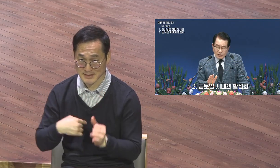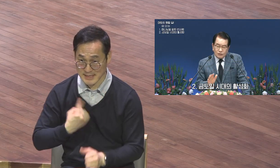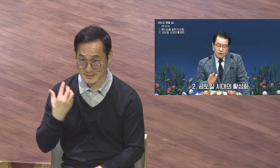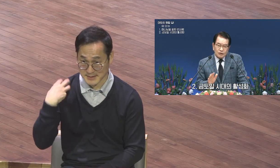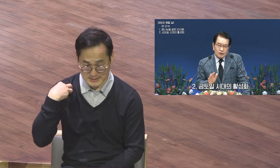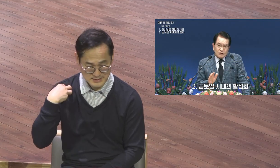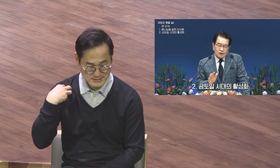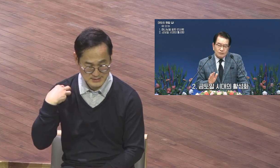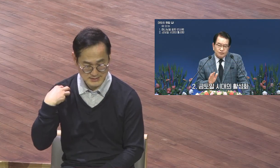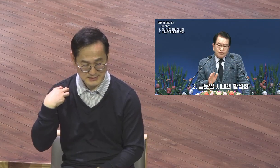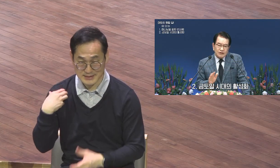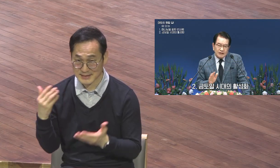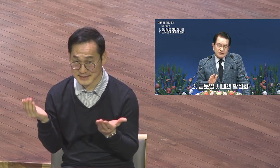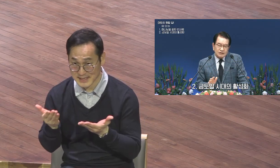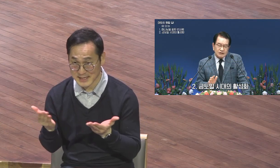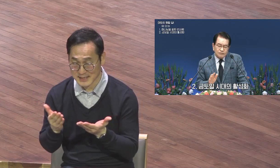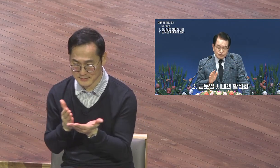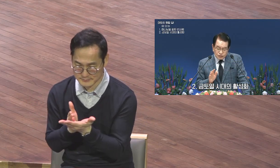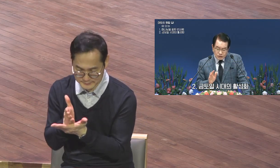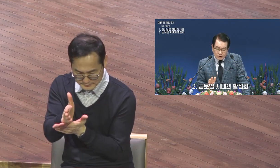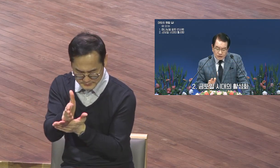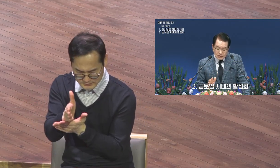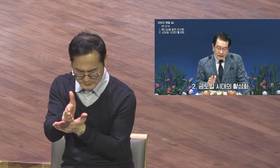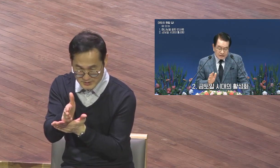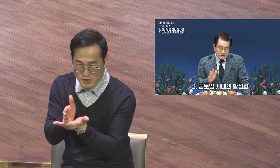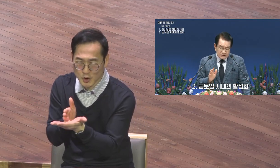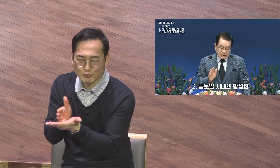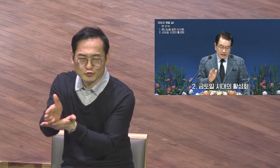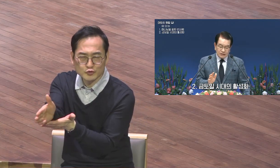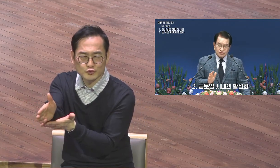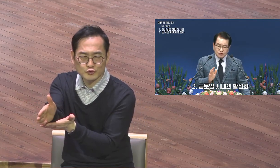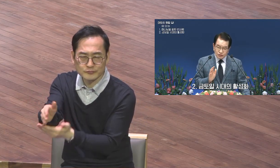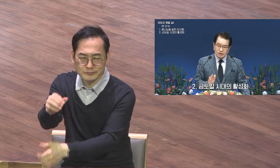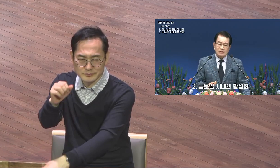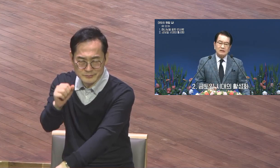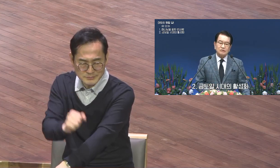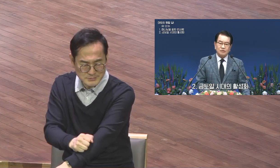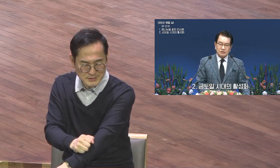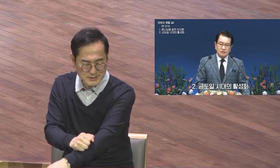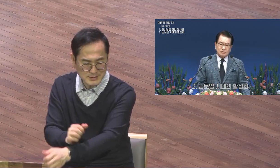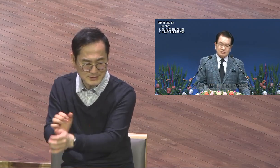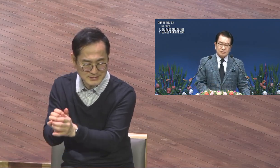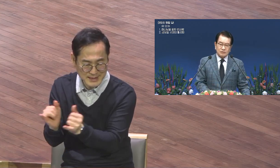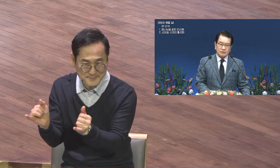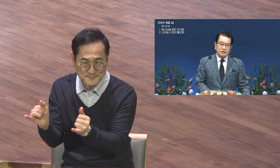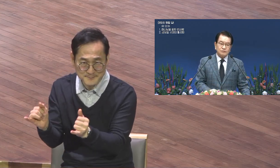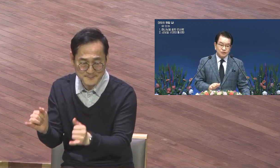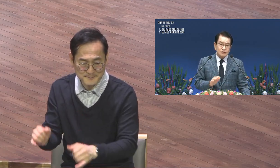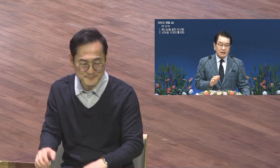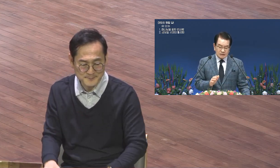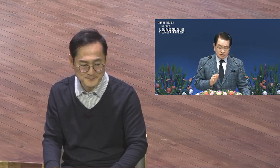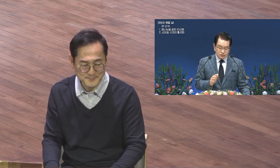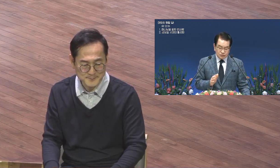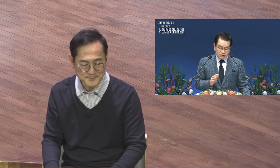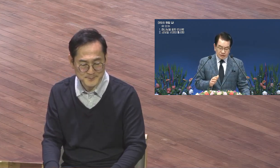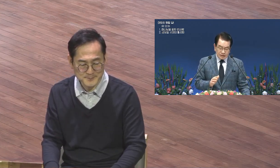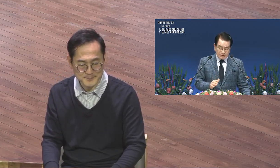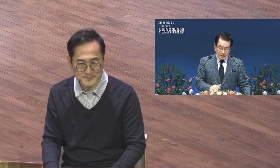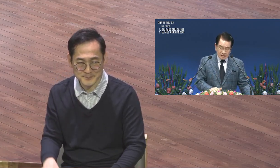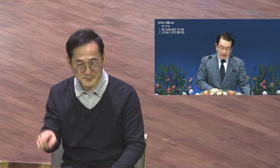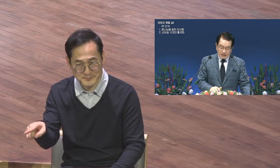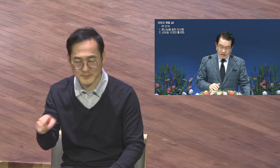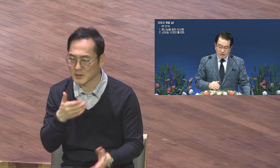자신이 하고 있는 분야에서 전문성을 가진 자의 중요성을 강조하고 있지요. 전문성을 가진 자의